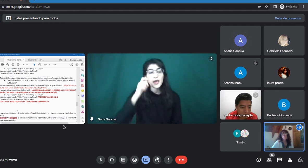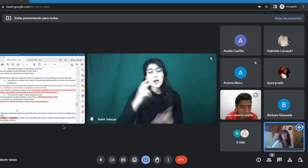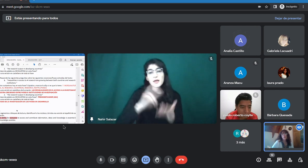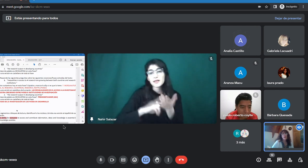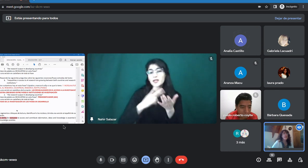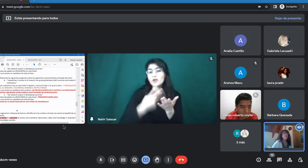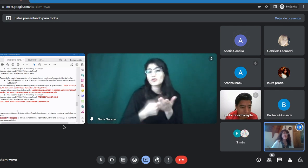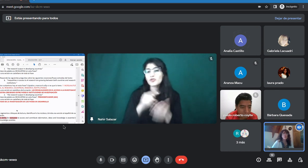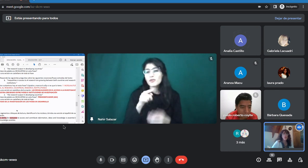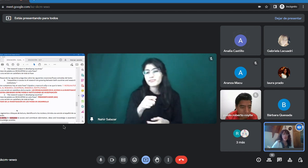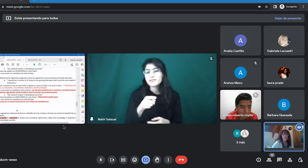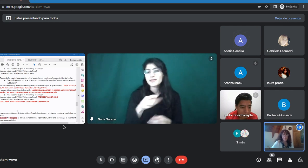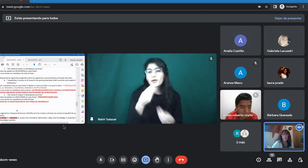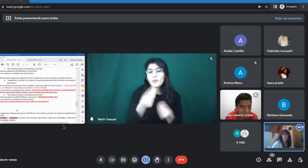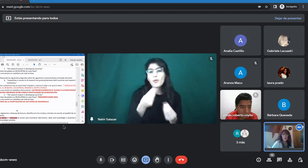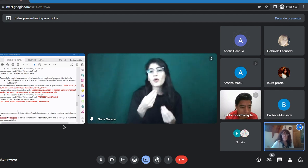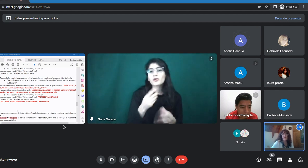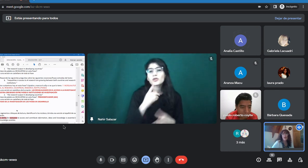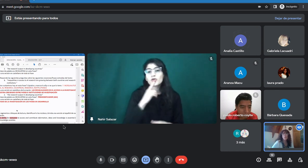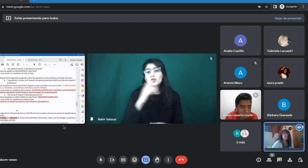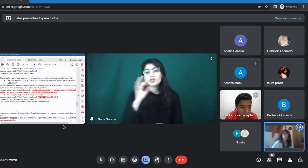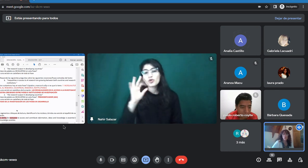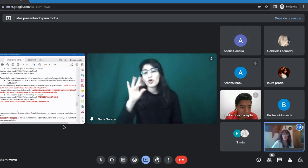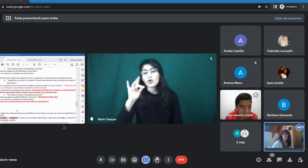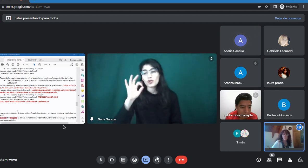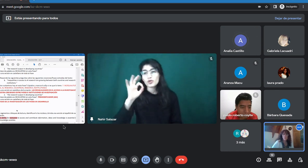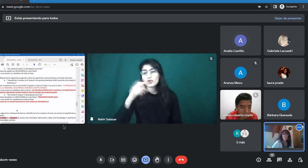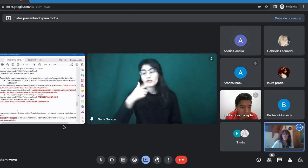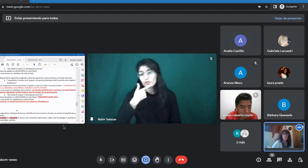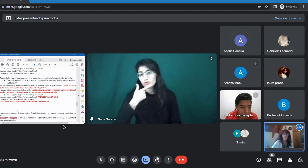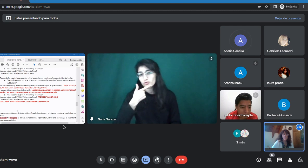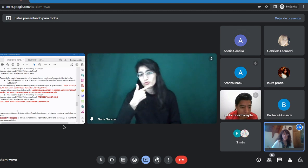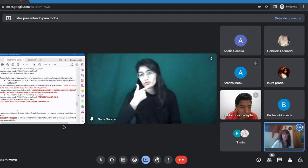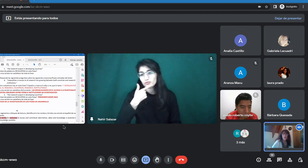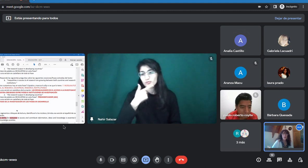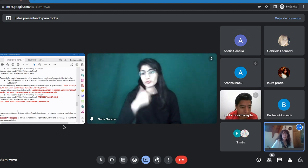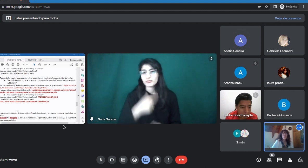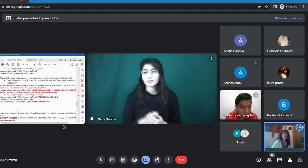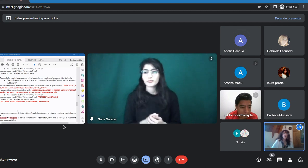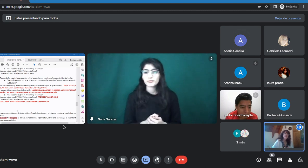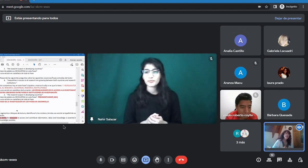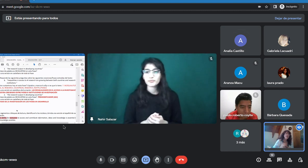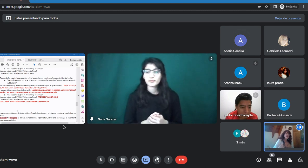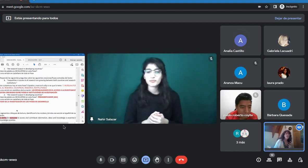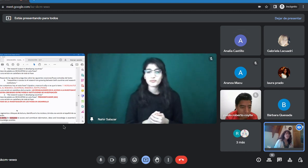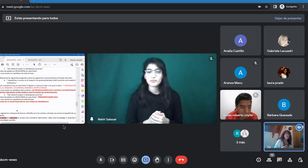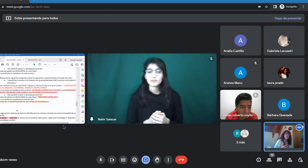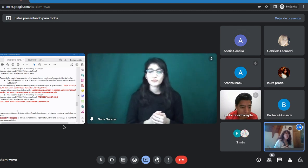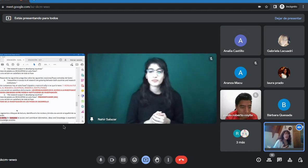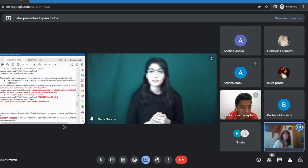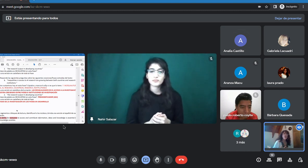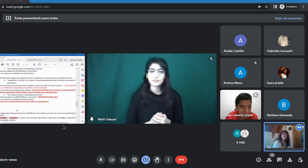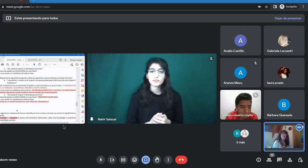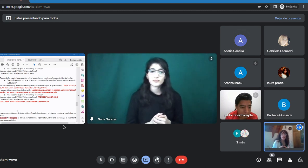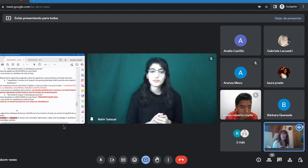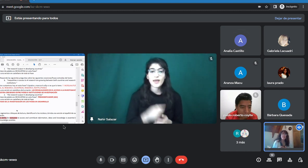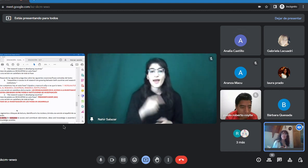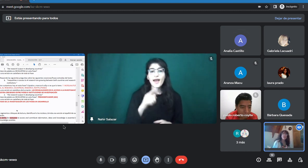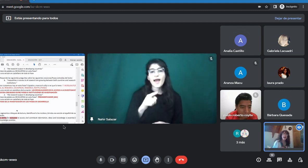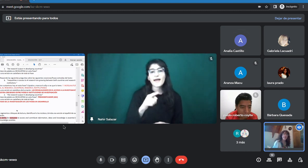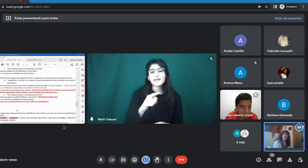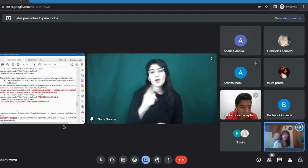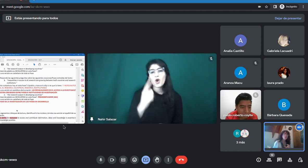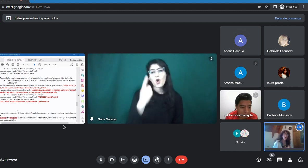O cada persona también. En general, como todos. Lo que pasa que es en singular. Every quiere